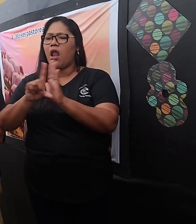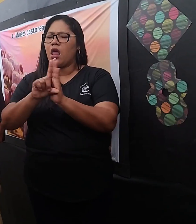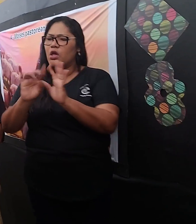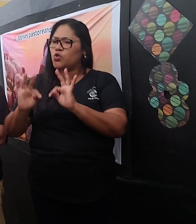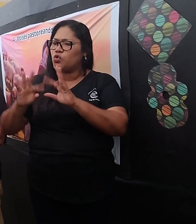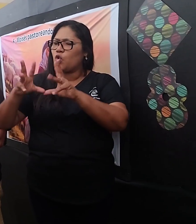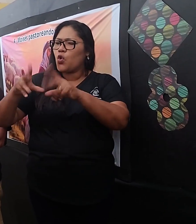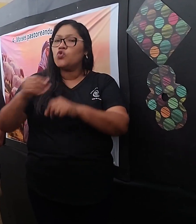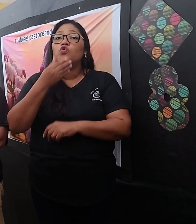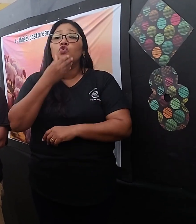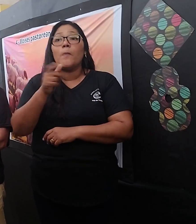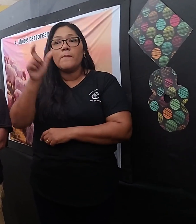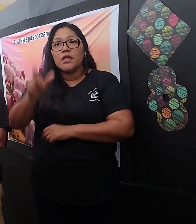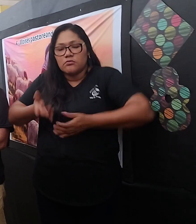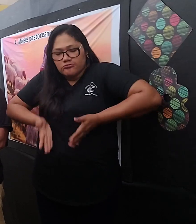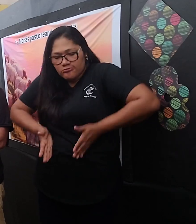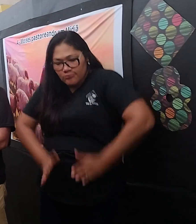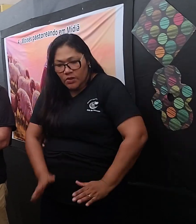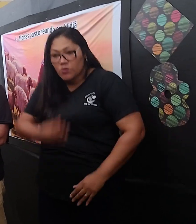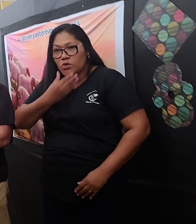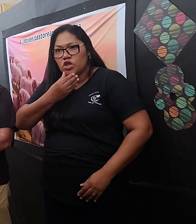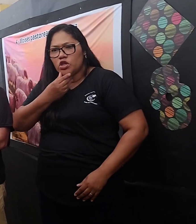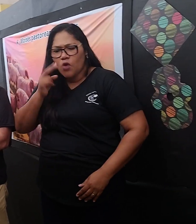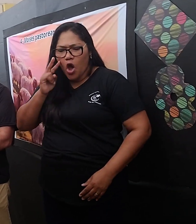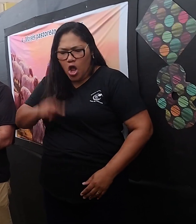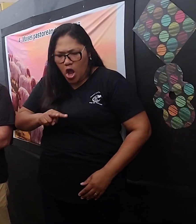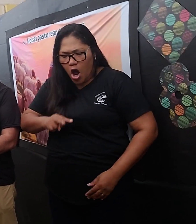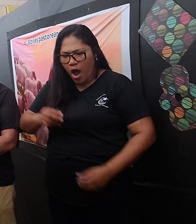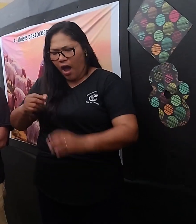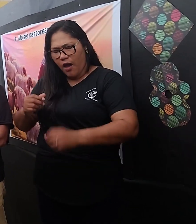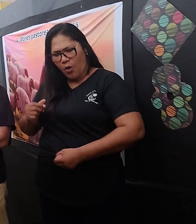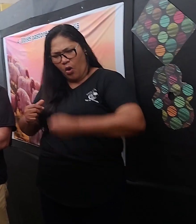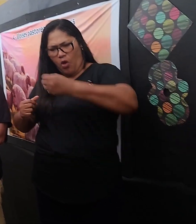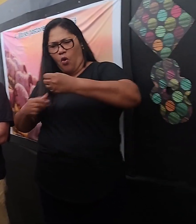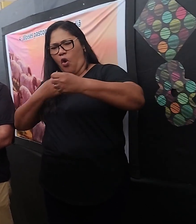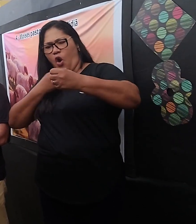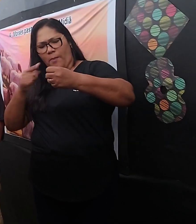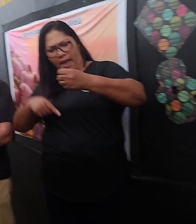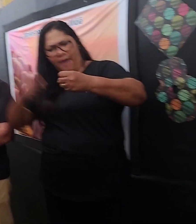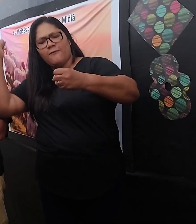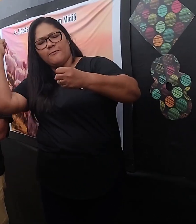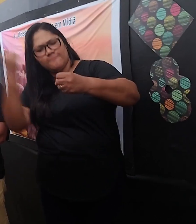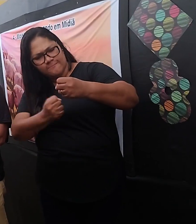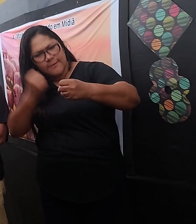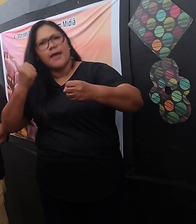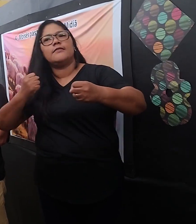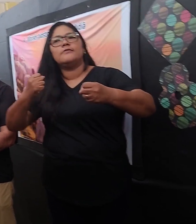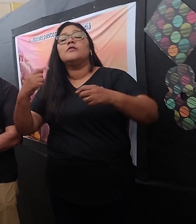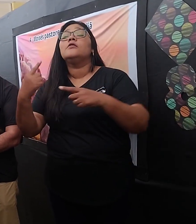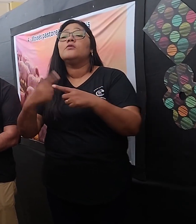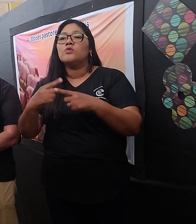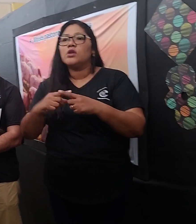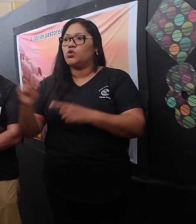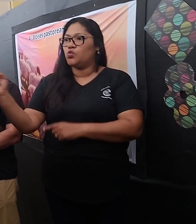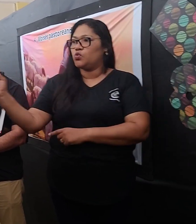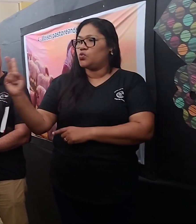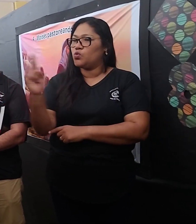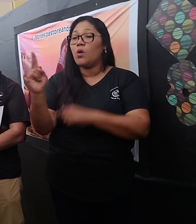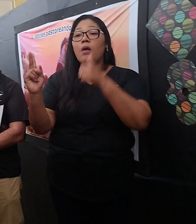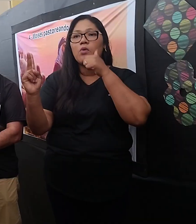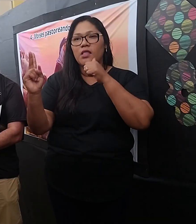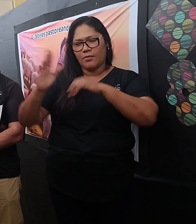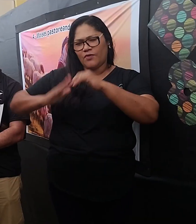que nascessem deveriam ser mortos. Então ele dá essa ordem para se fripular 2 parteiras para fazerem